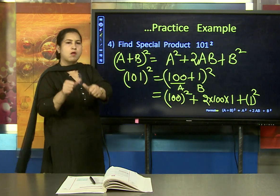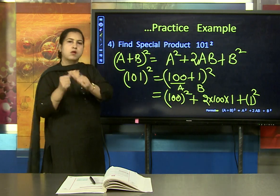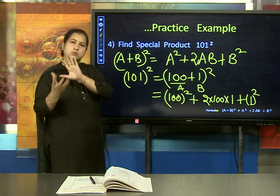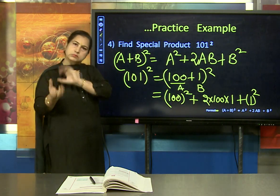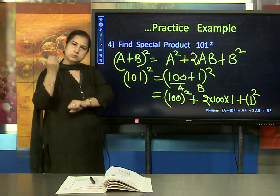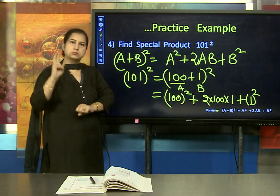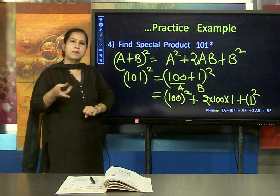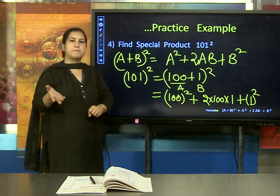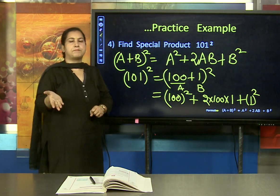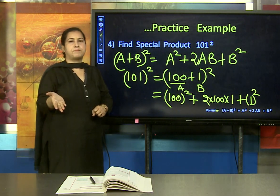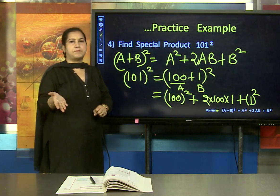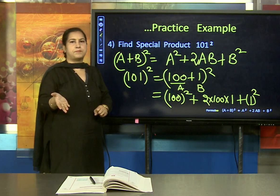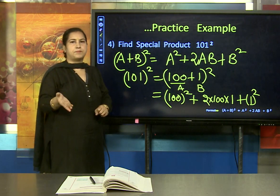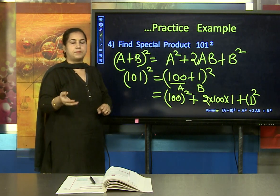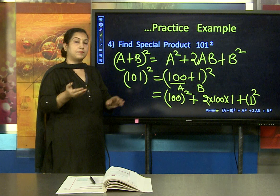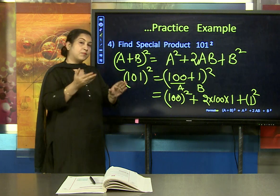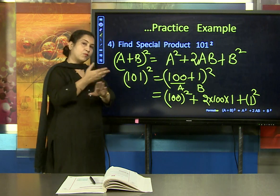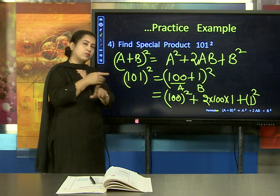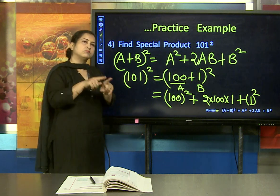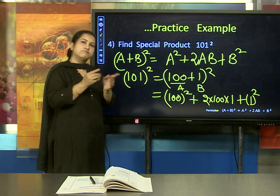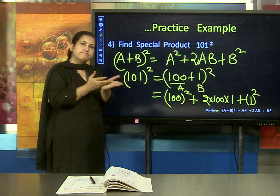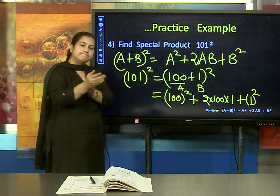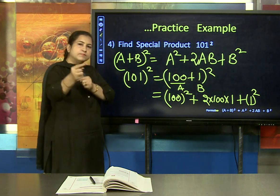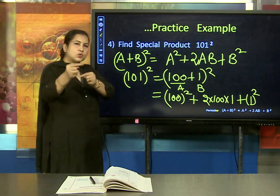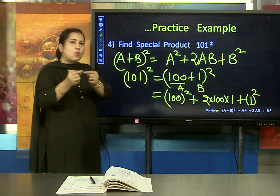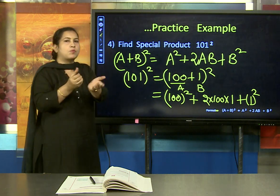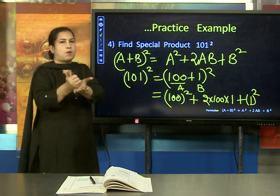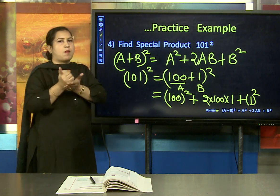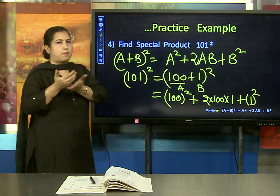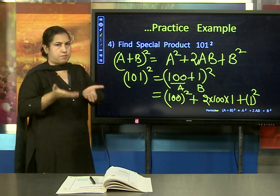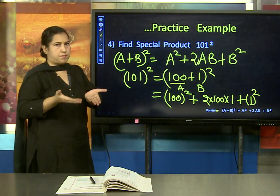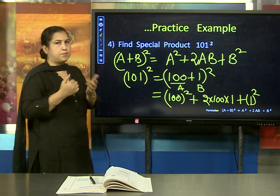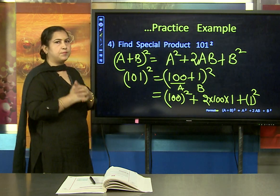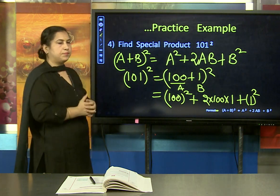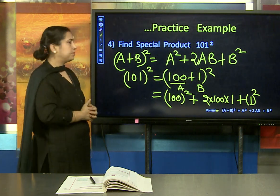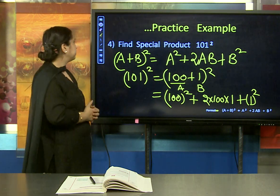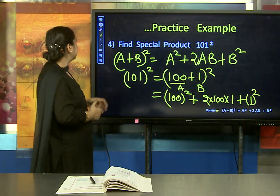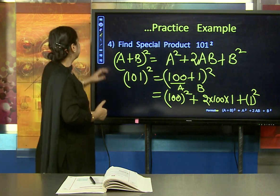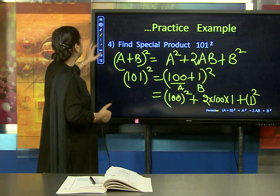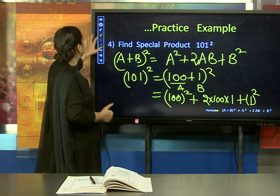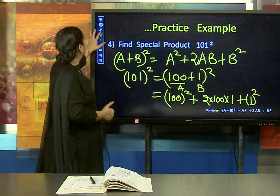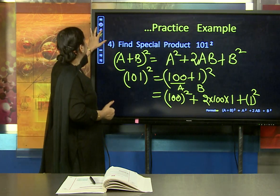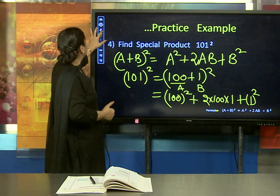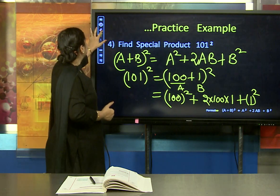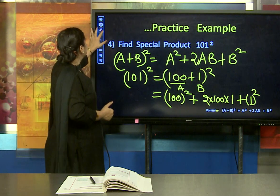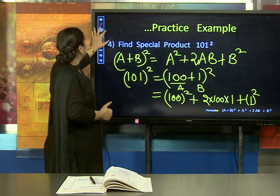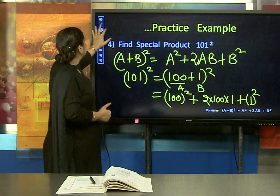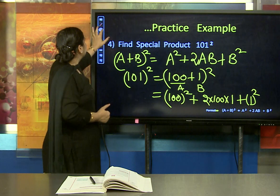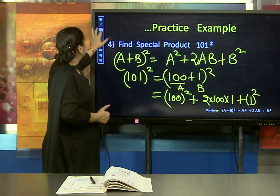इसी तरह से हमारे पास उत्तर आ जाएगा। कम समय में हम इस सवाल को हल कर